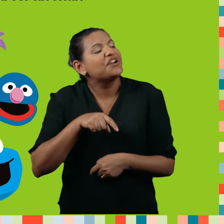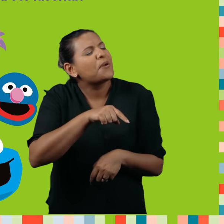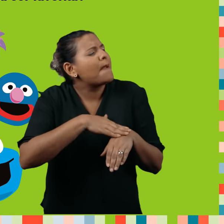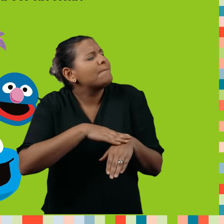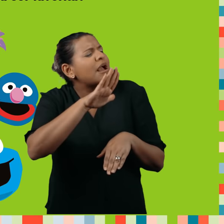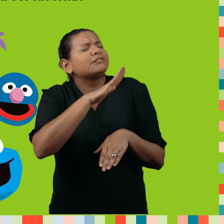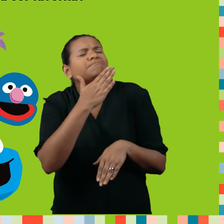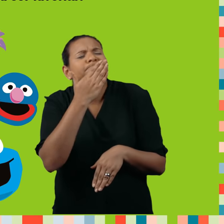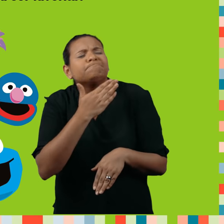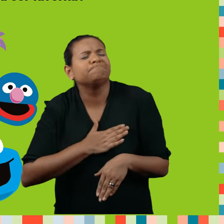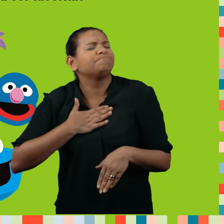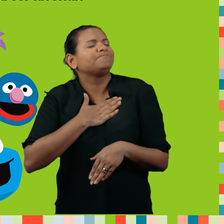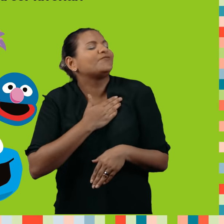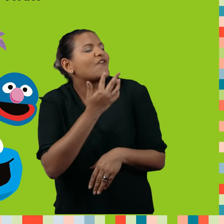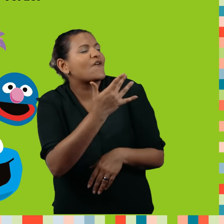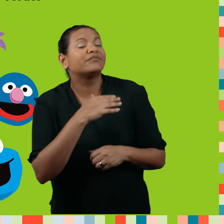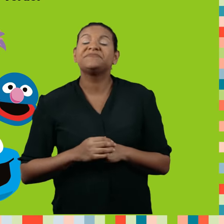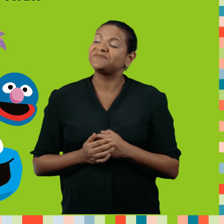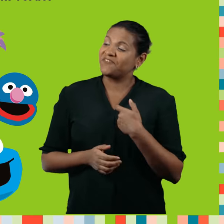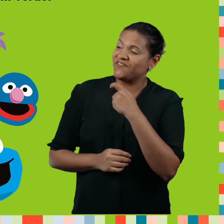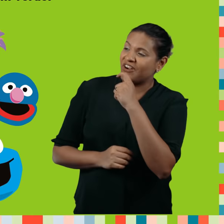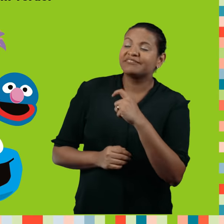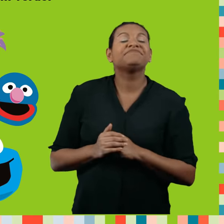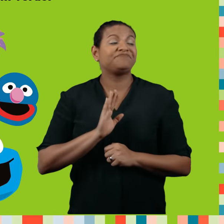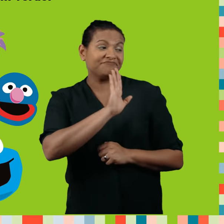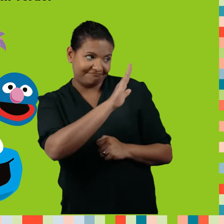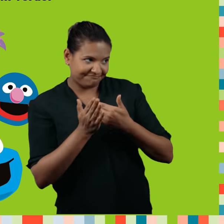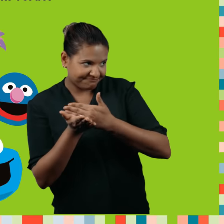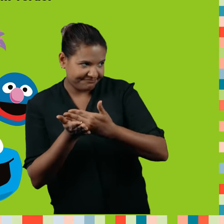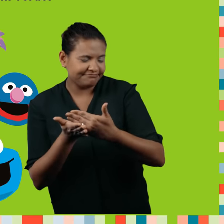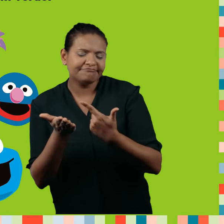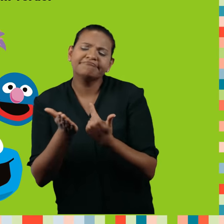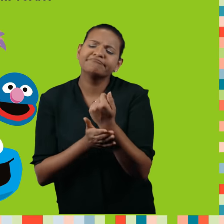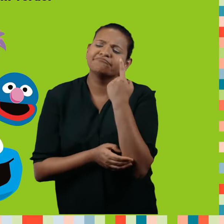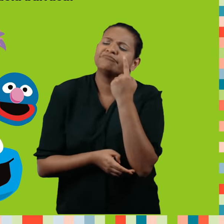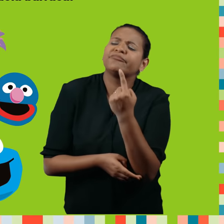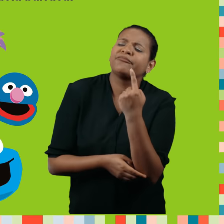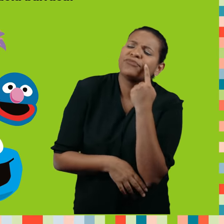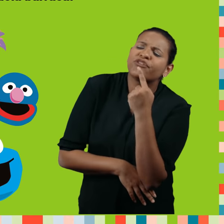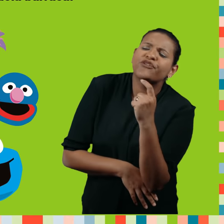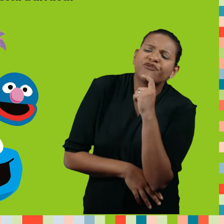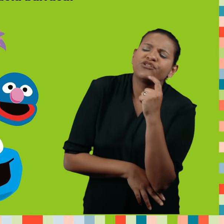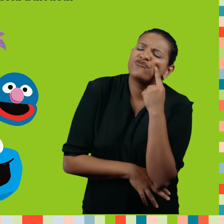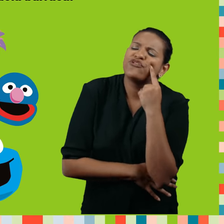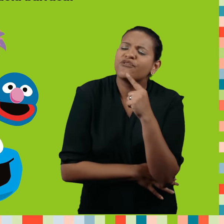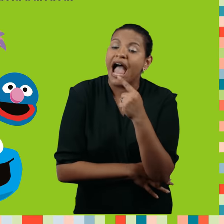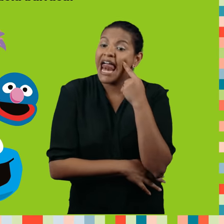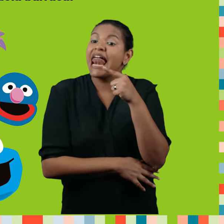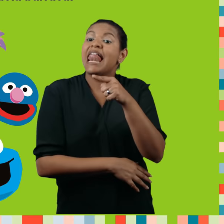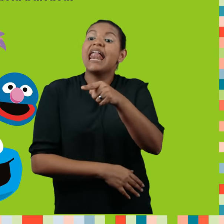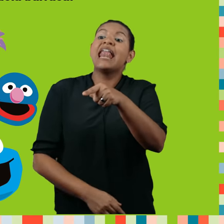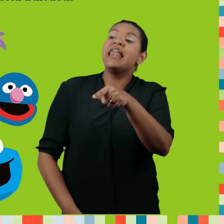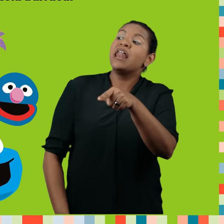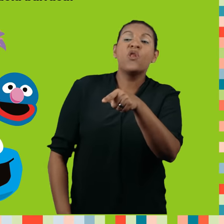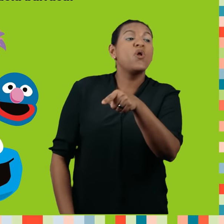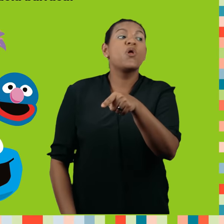Vamos! Qual a sua cor favorita? Verde! Então vamos começar com o verde. Deixa eu ver... Ai,